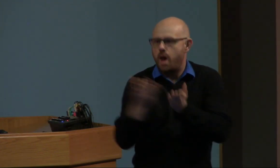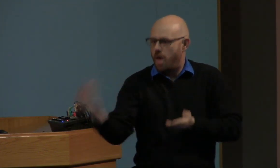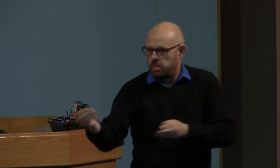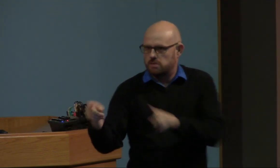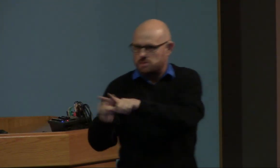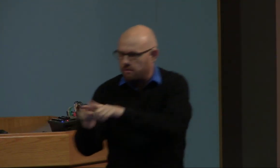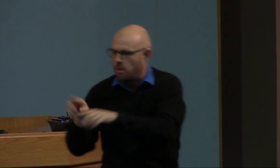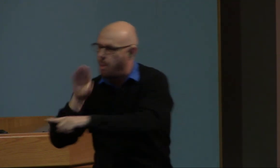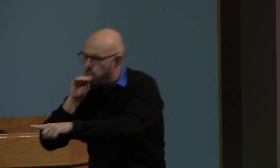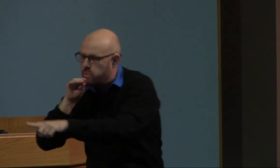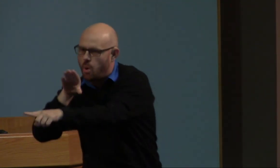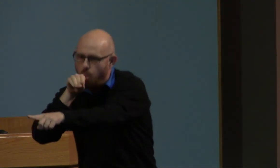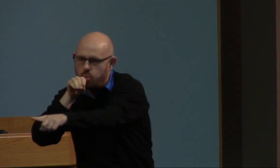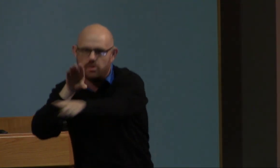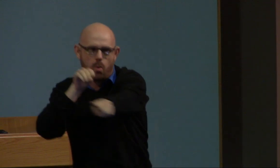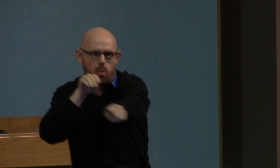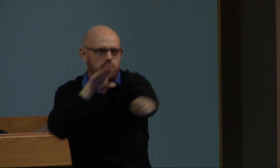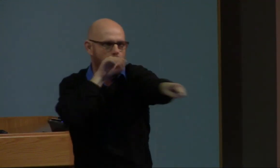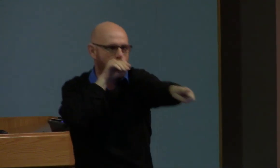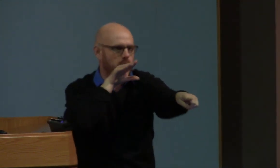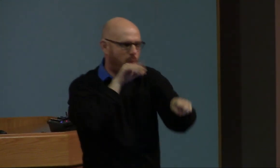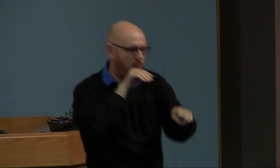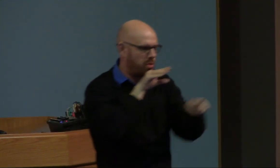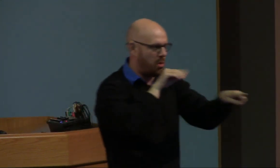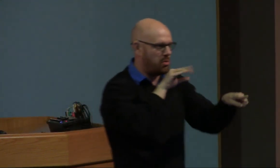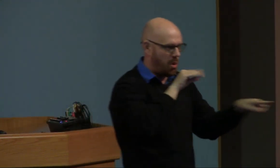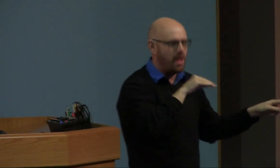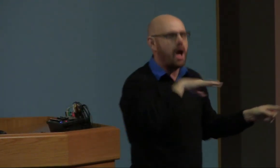om te leer op skool, en so